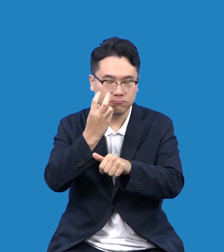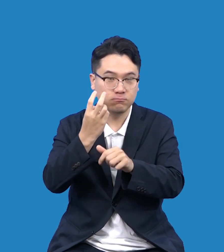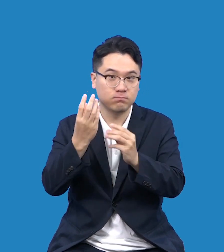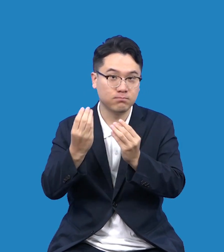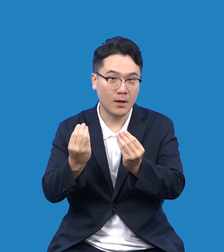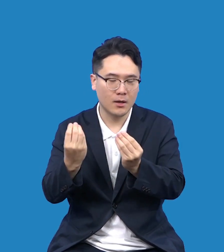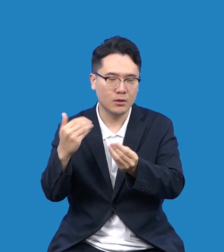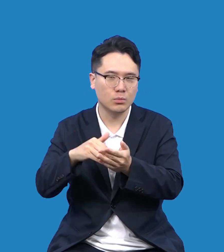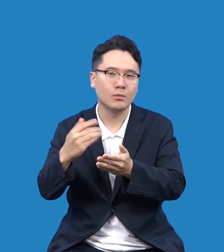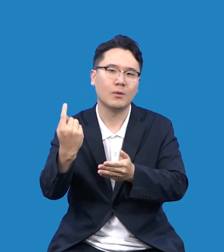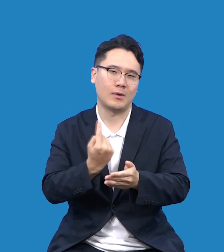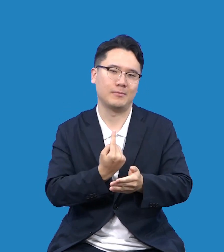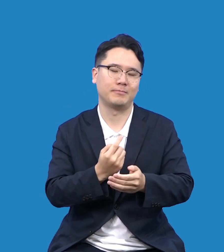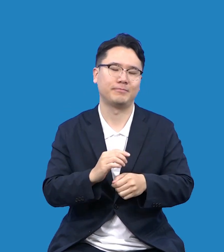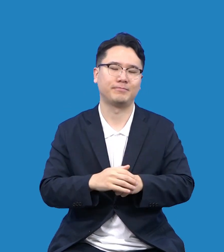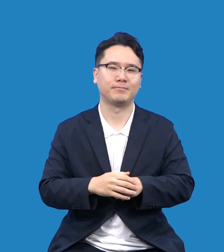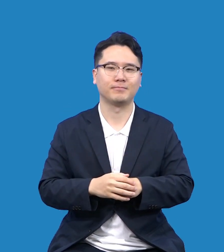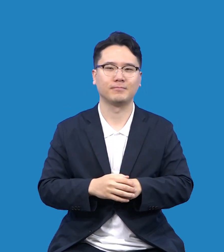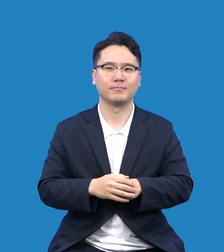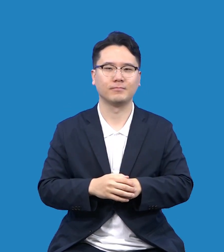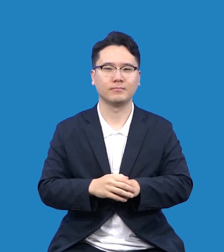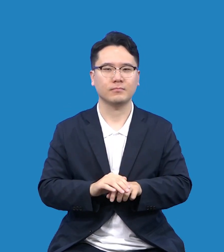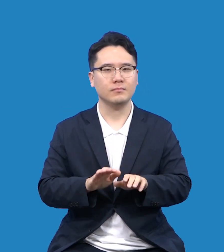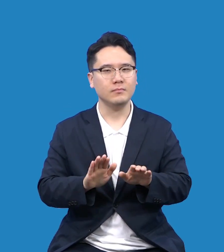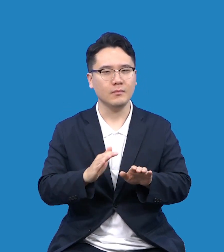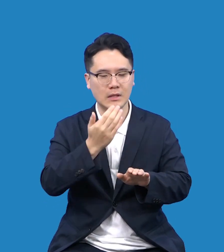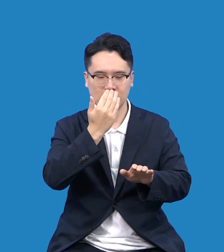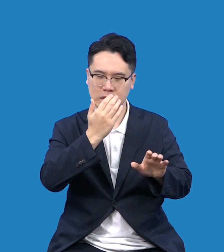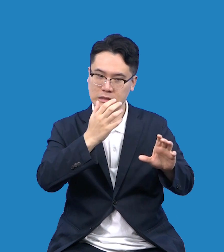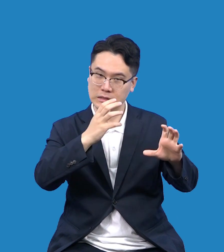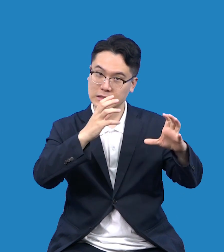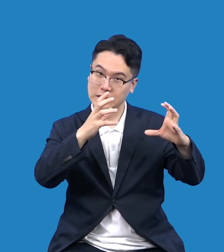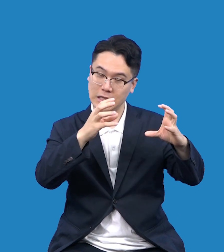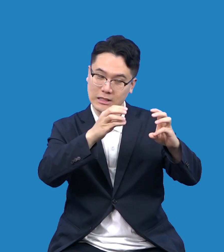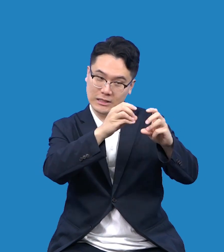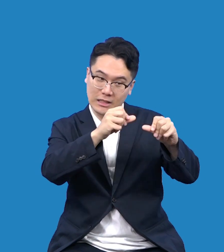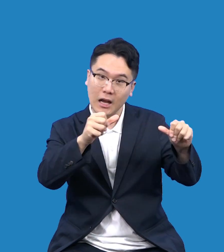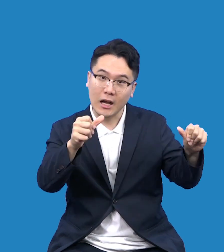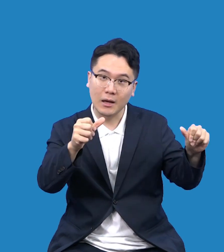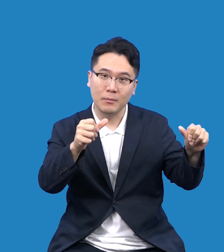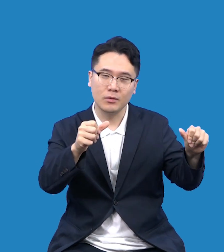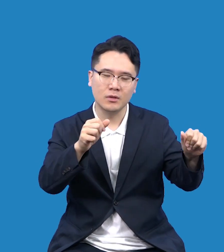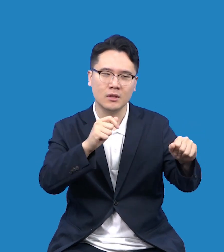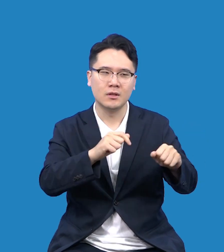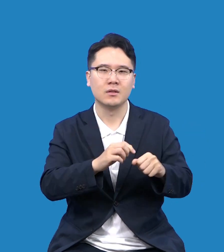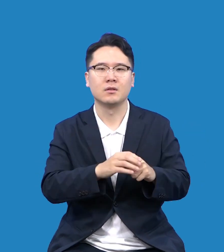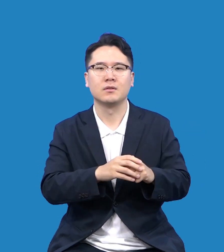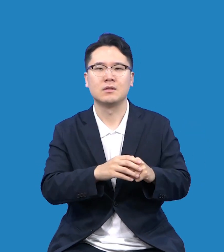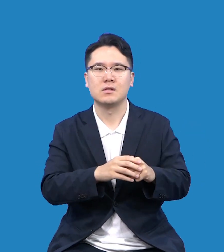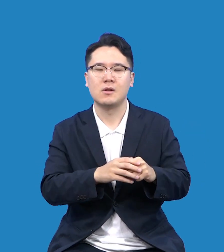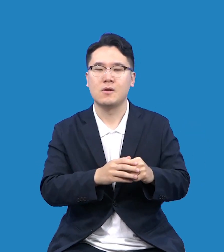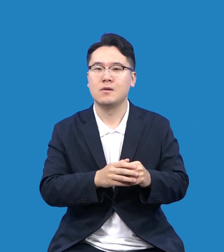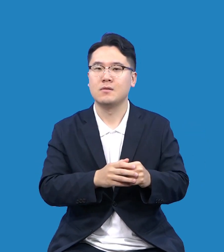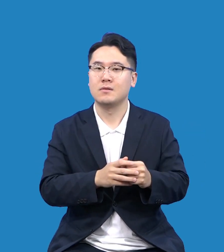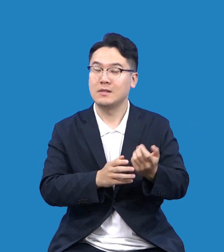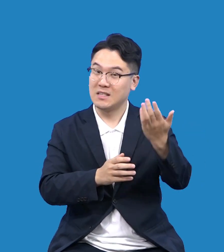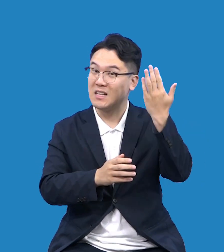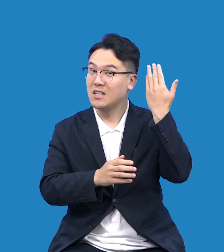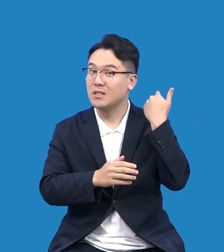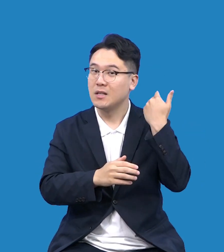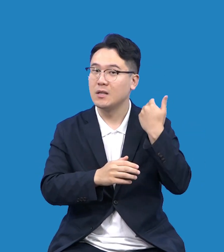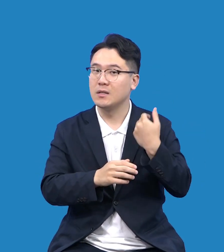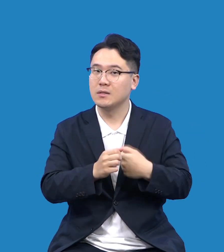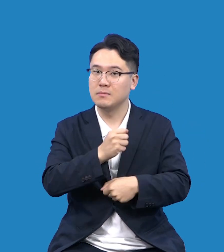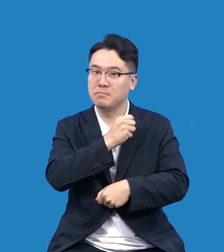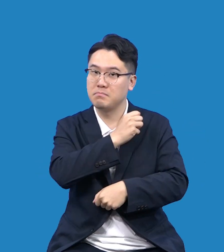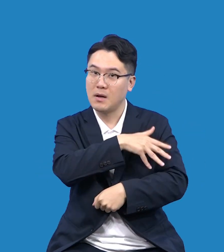제가 이스라엘 땅 그러면 지금은 우리가 이스라엘 경계만 생각합니다만은 과거에 팔레스타인은